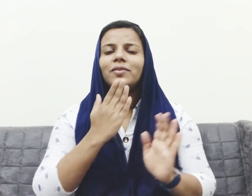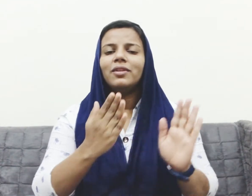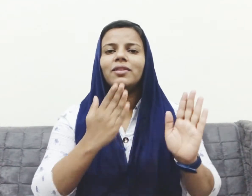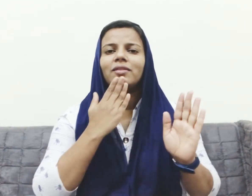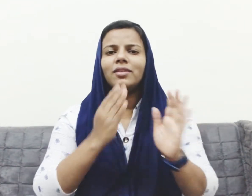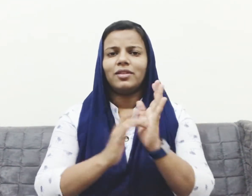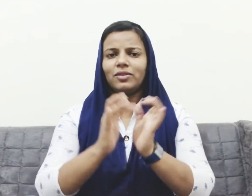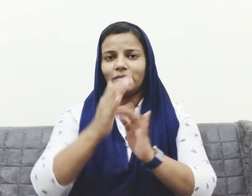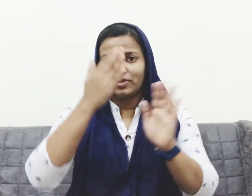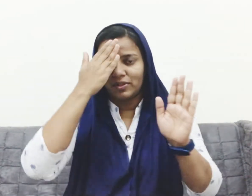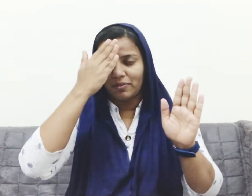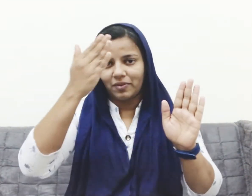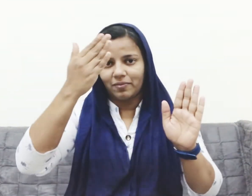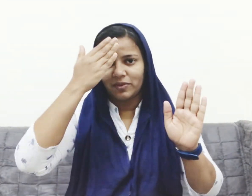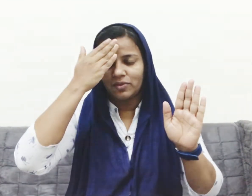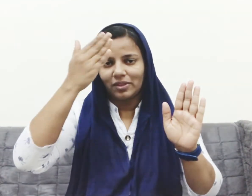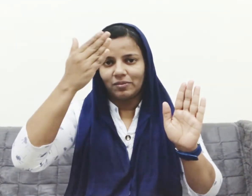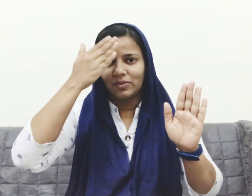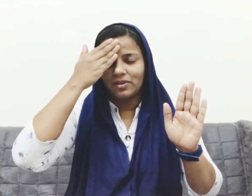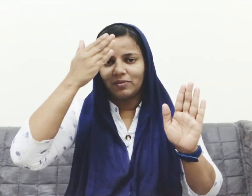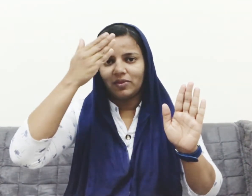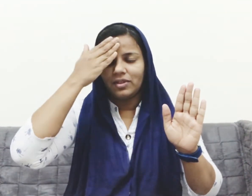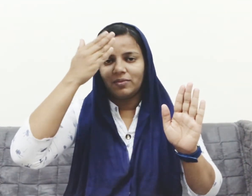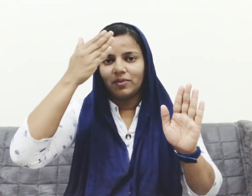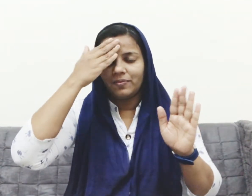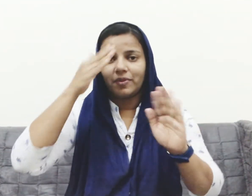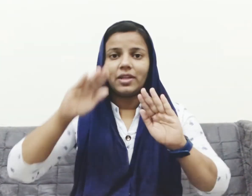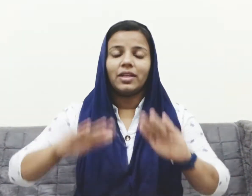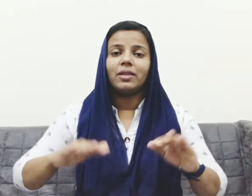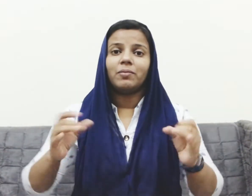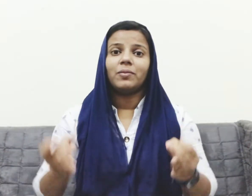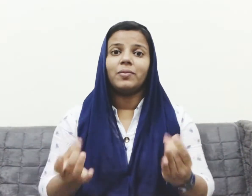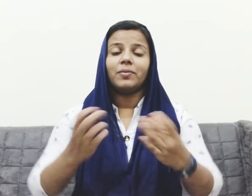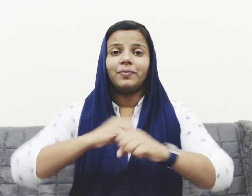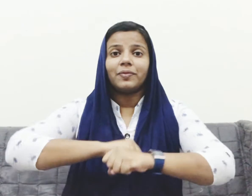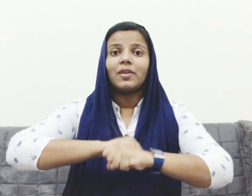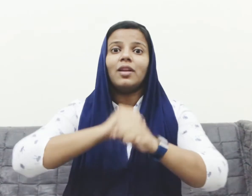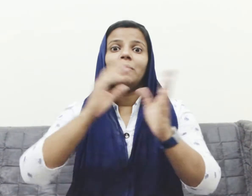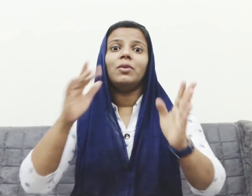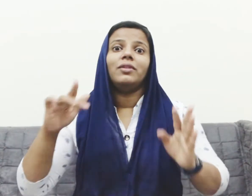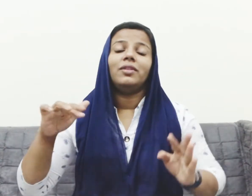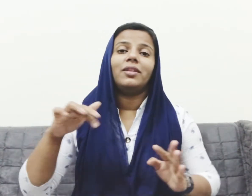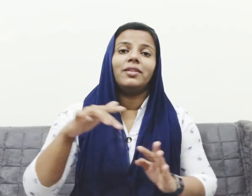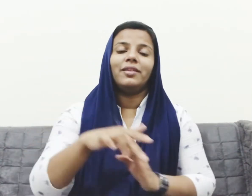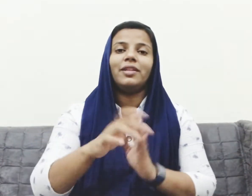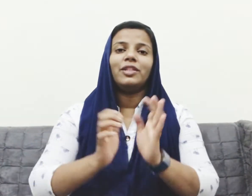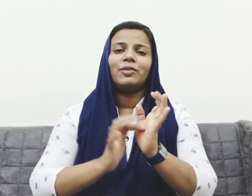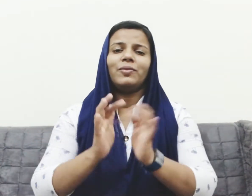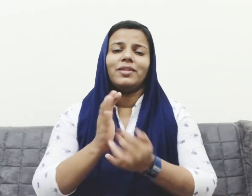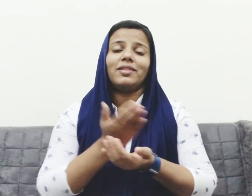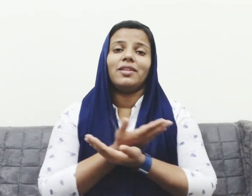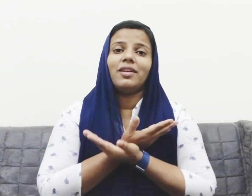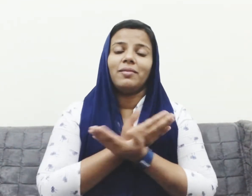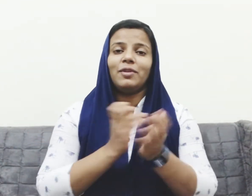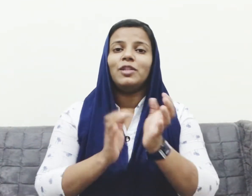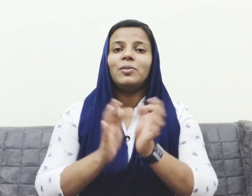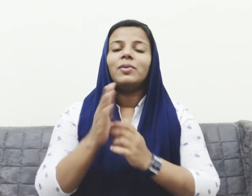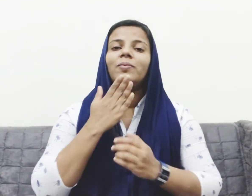പറയുന്നു. സ്തോത്രം പറയുന്നു, സ്തോത്രം പറയുന്നു, സ്തോത്രം, സ്തോത്രം, സ്തോത്രം. ഈ പകൽക്കാലം അത്ഭുതകരമായി ഞങ്ങളെ നടത്തുന്ന കർത്താവിൻ്റെ സ്നേഹത്തിന് ഞങ്ങൾ നന്ദി